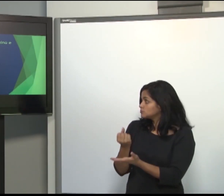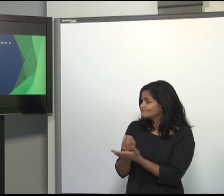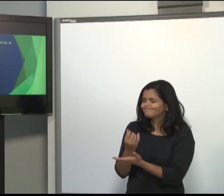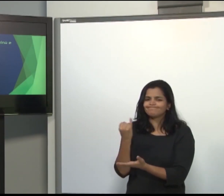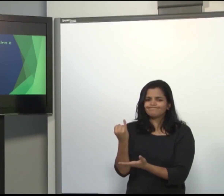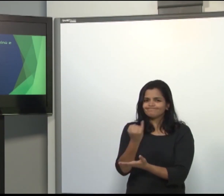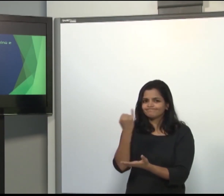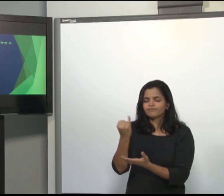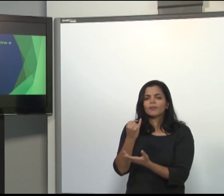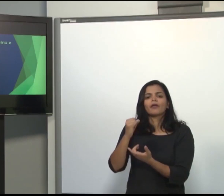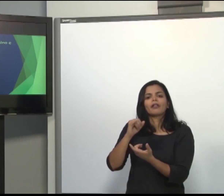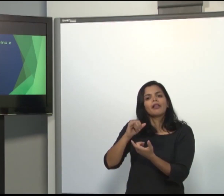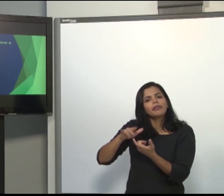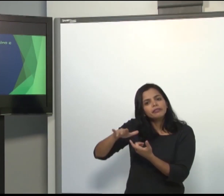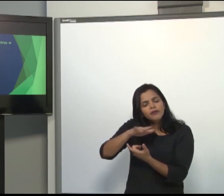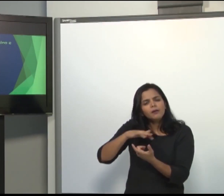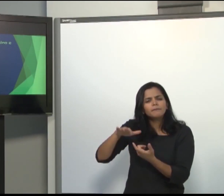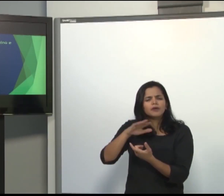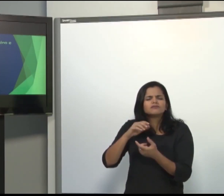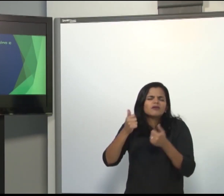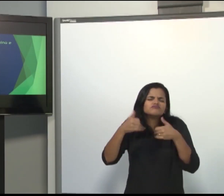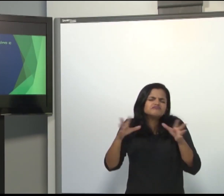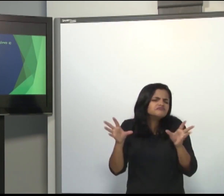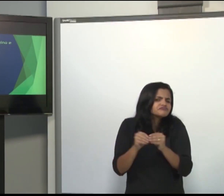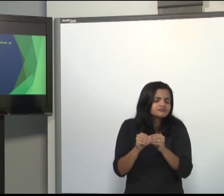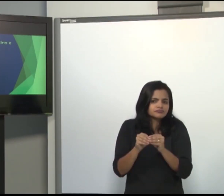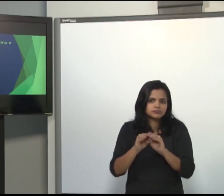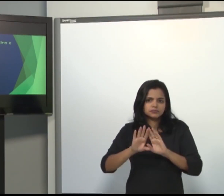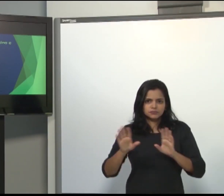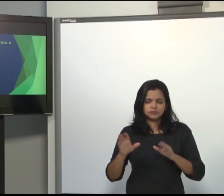A aquisição, o letramento são temáticas muito importantes.